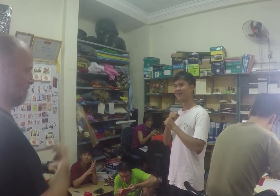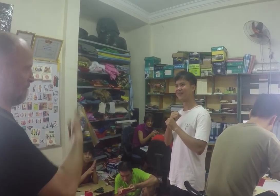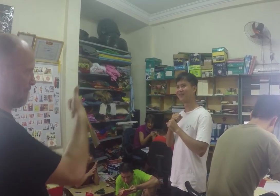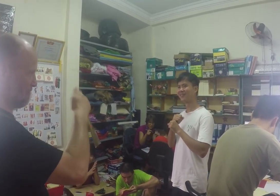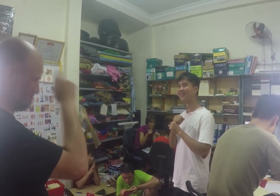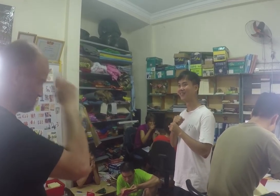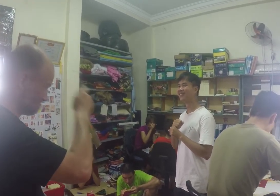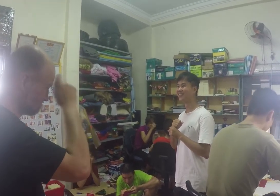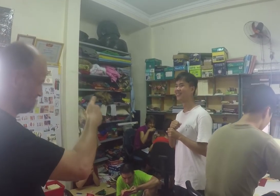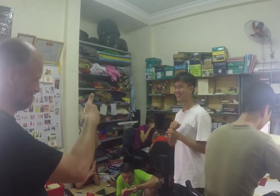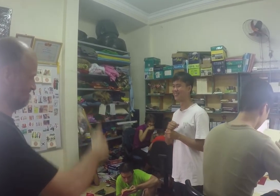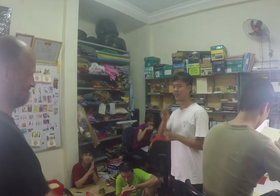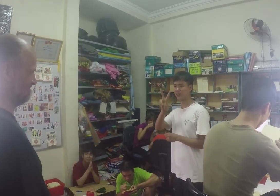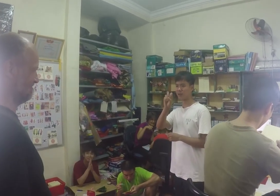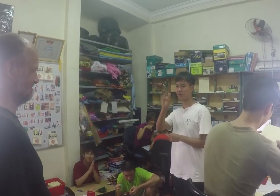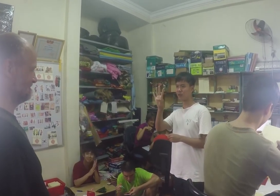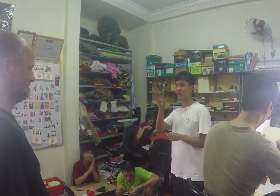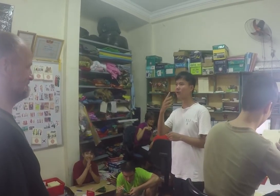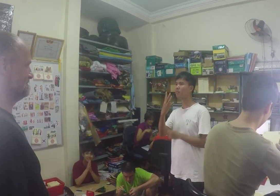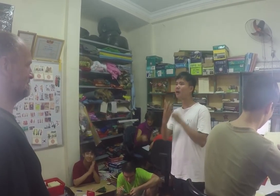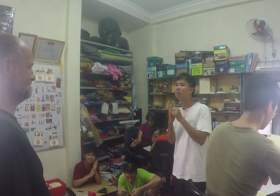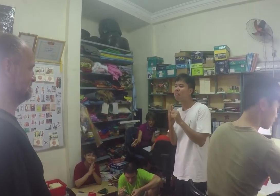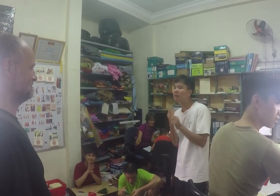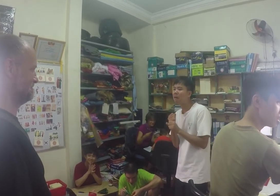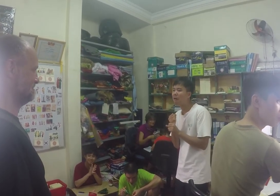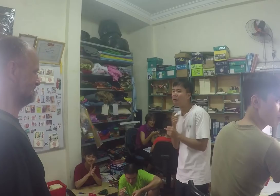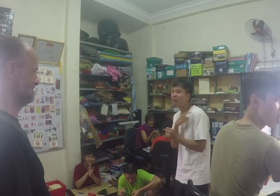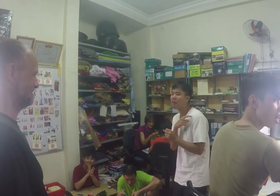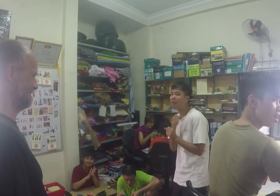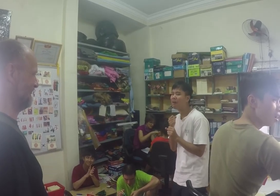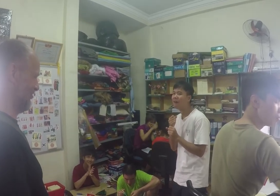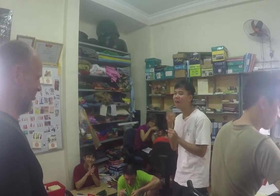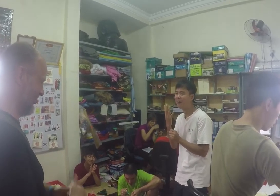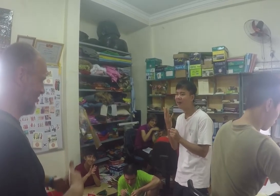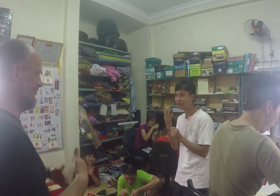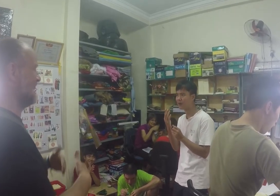Gut, ich habe klein angefangen und bin nun Leiter.